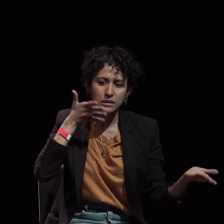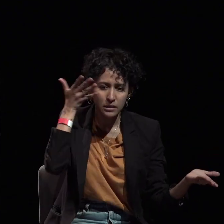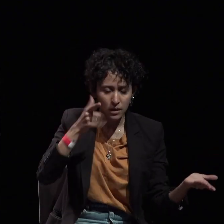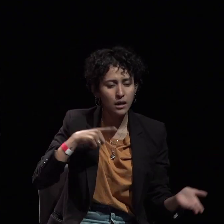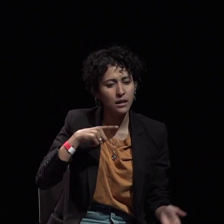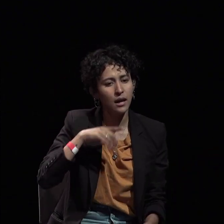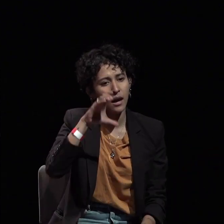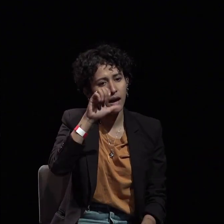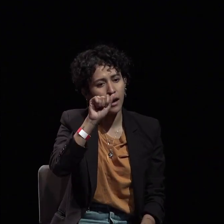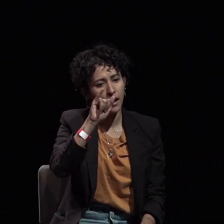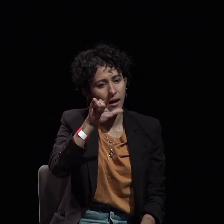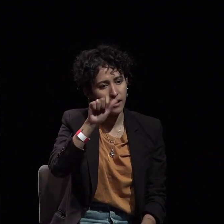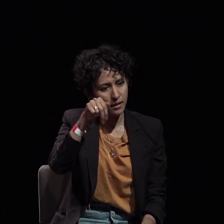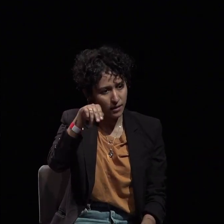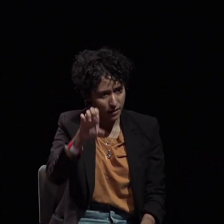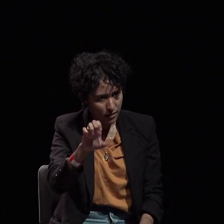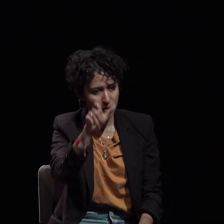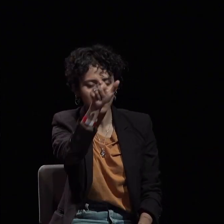Kailane Kozak,